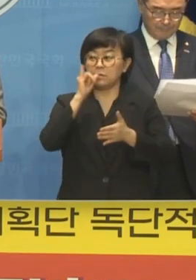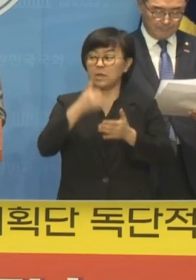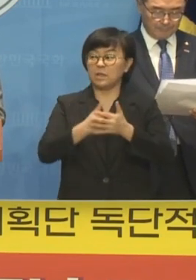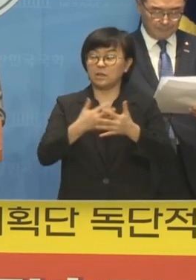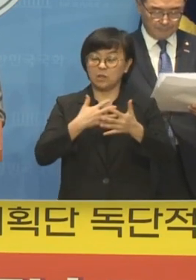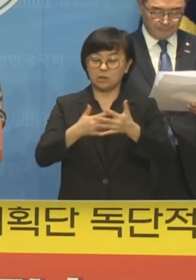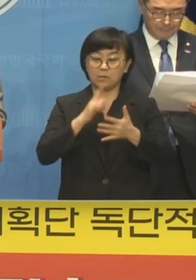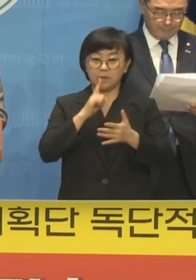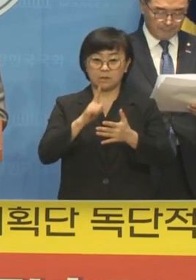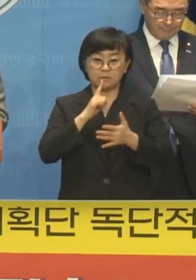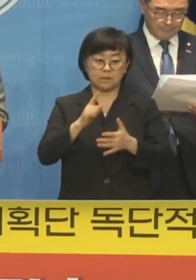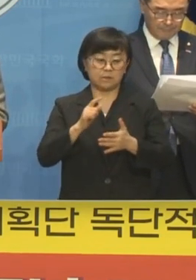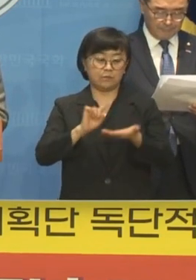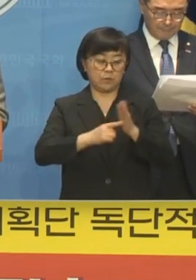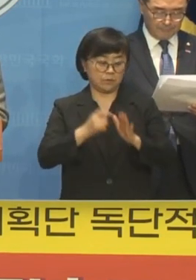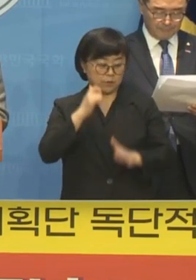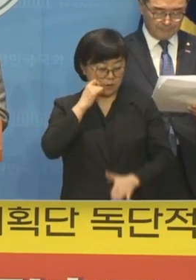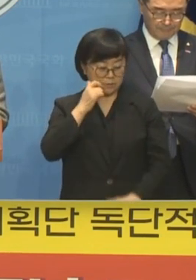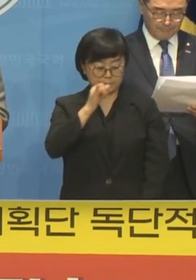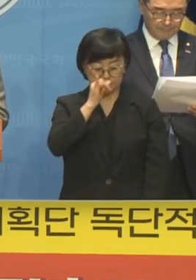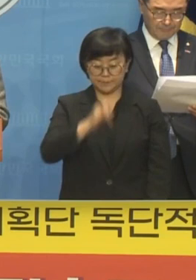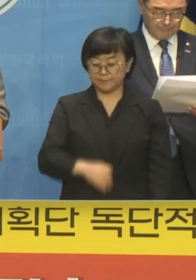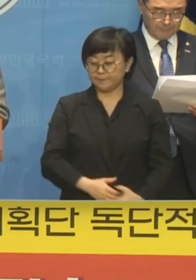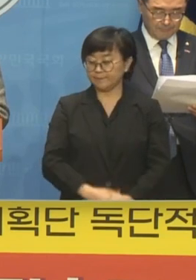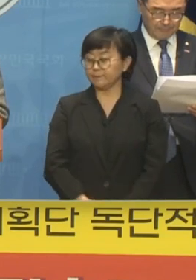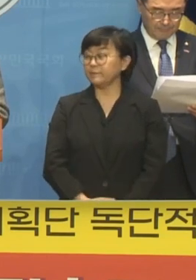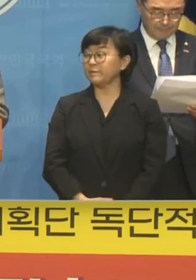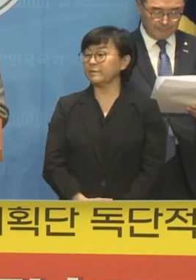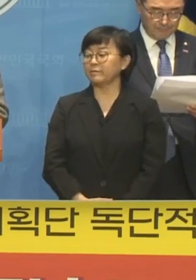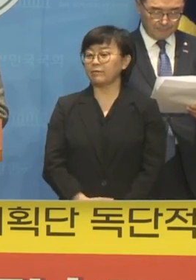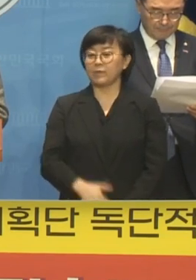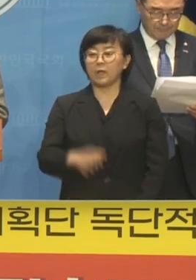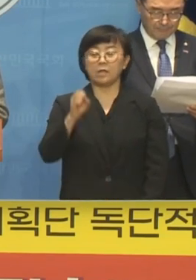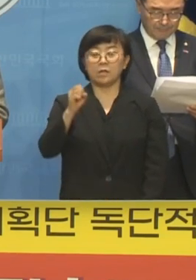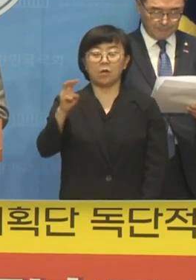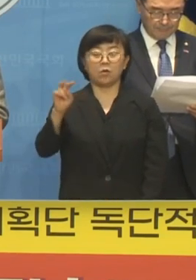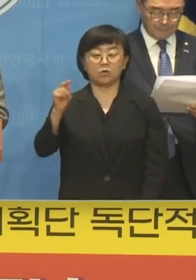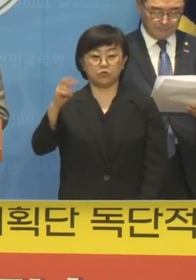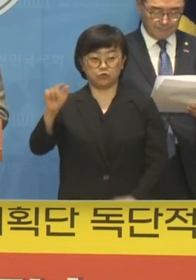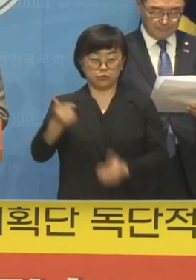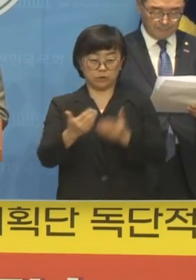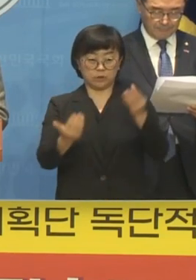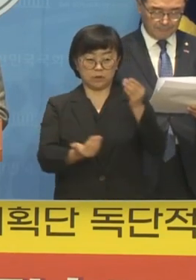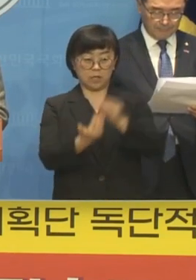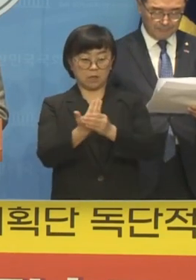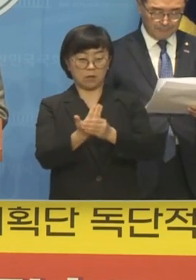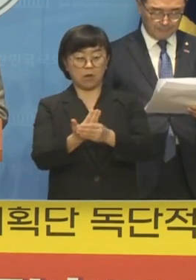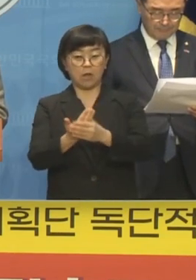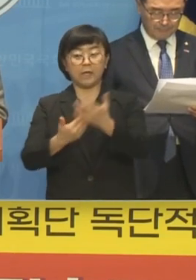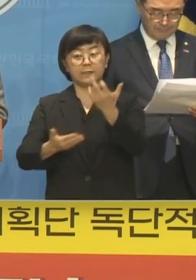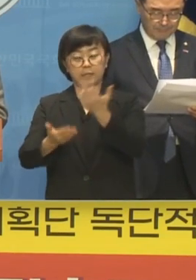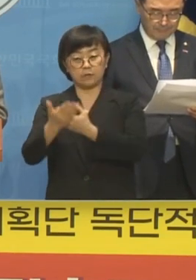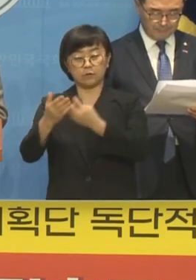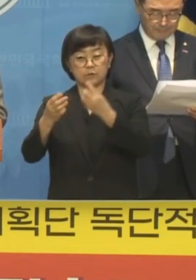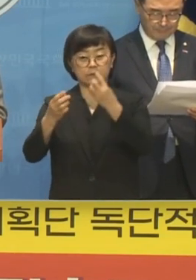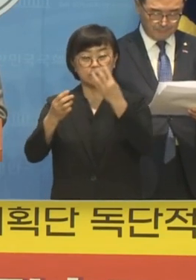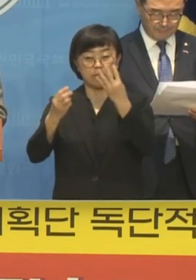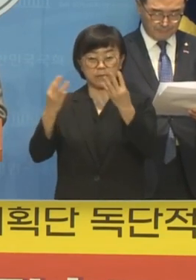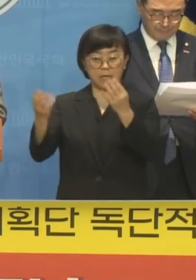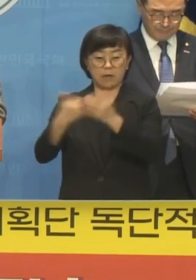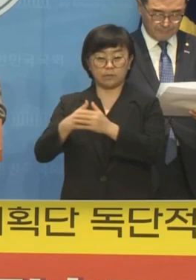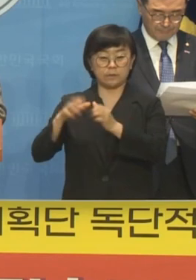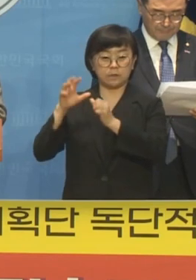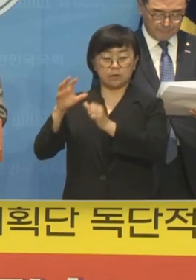떨리셔서 말씀을 제대로 못하고 계시는 것 같으네요. 여순 11구 사건은 제주 4.3 사건을 진압하라고 하는